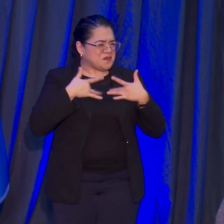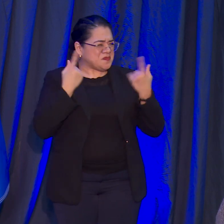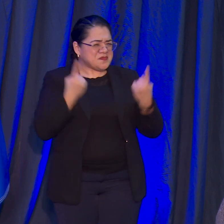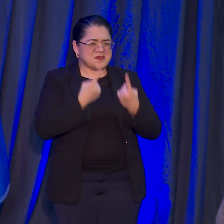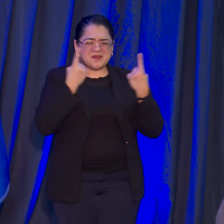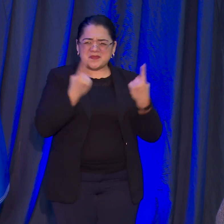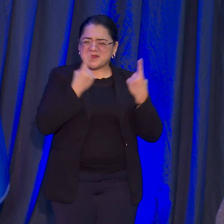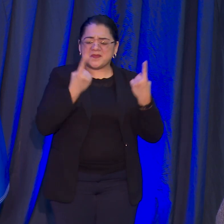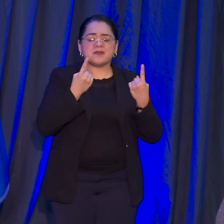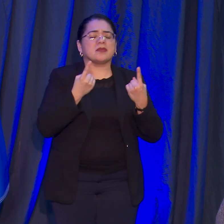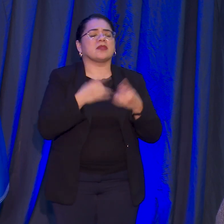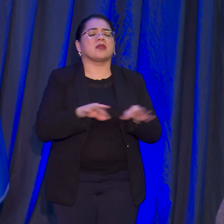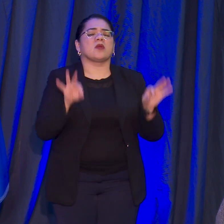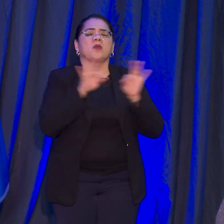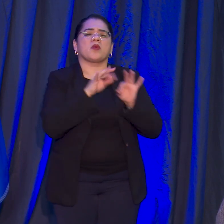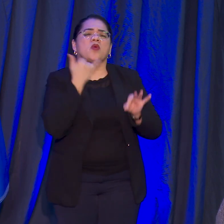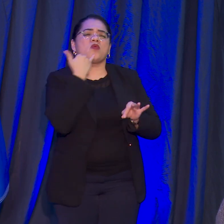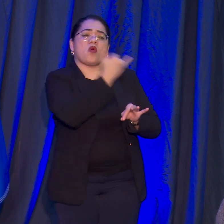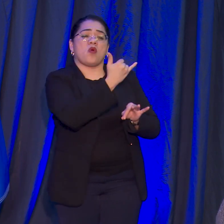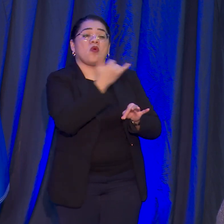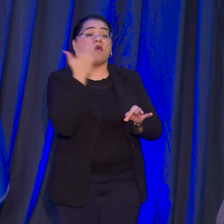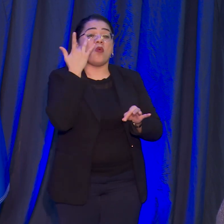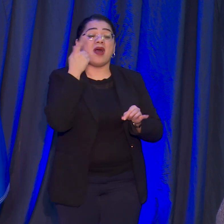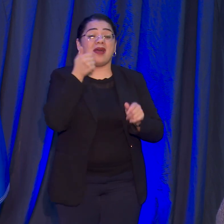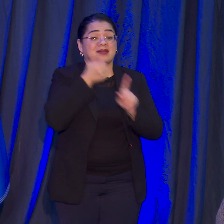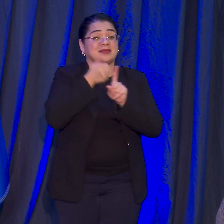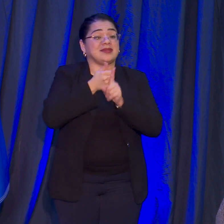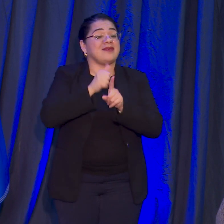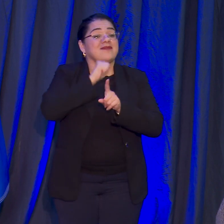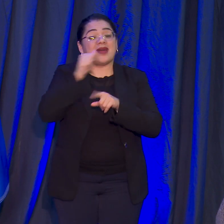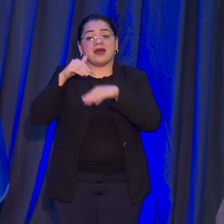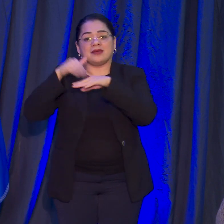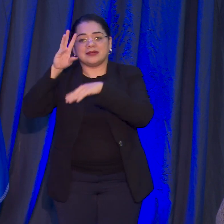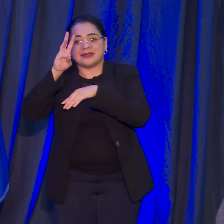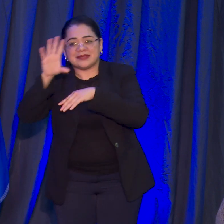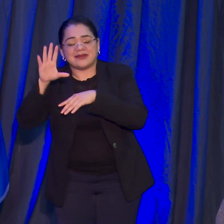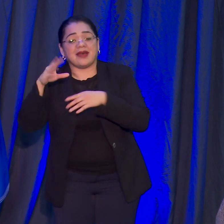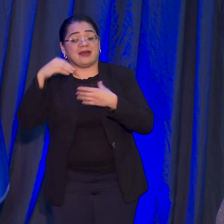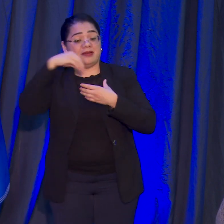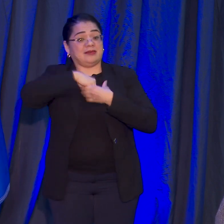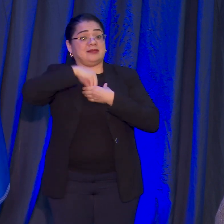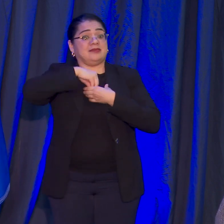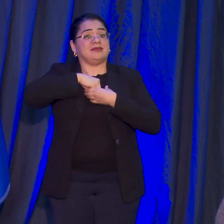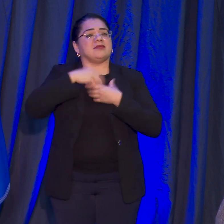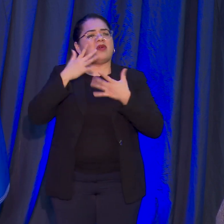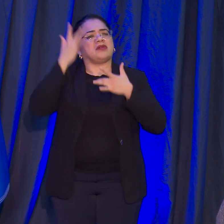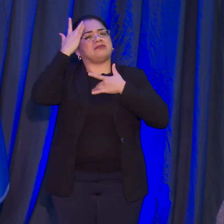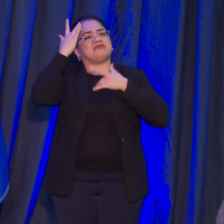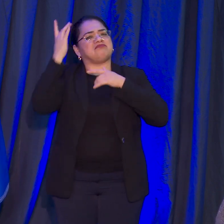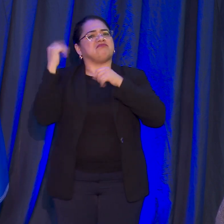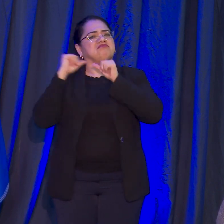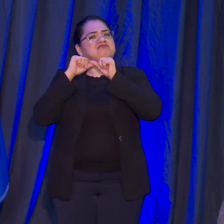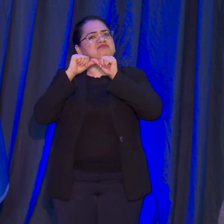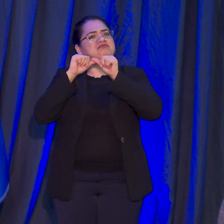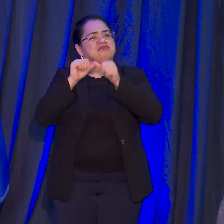y que no están en uno de los grupos de altos riesgos, no deben someterse a pruebas rutinarias para